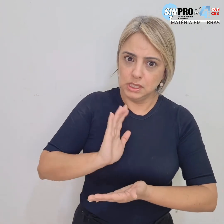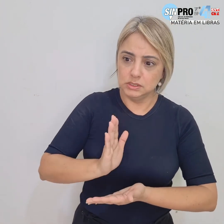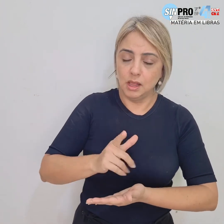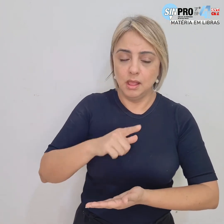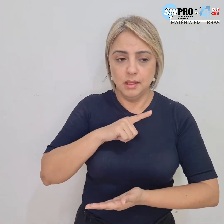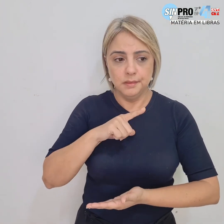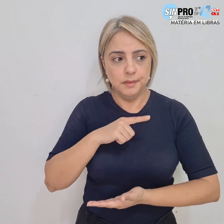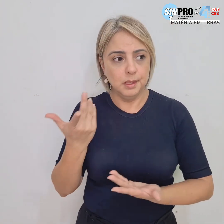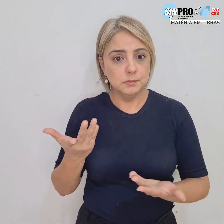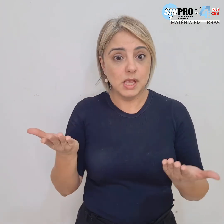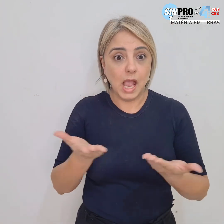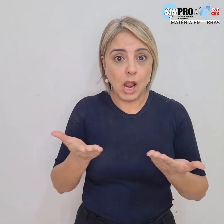temos como tarefa histórica